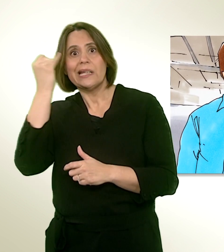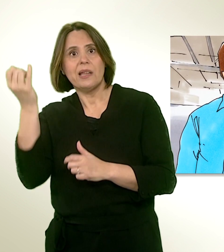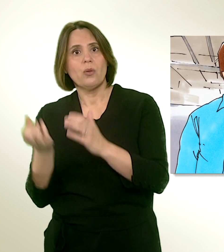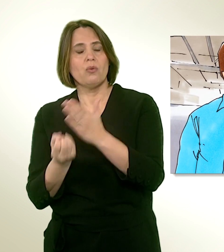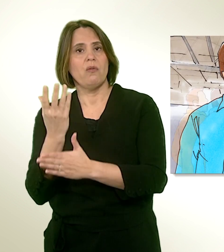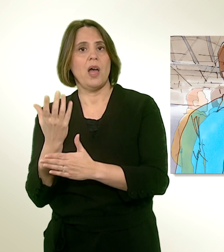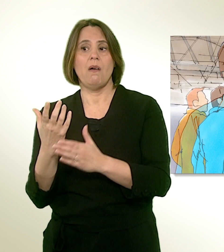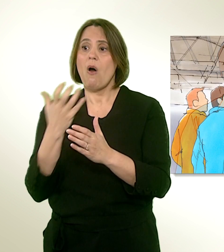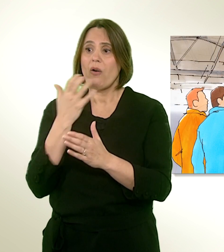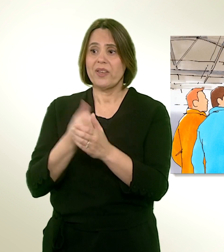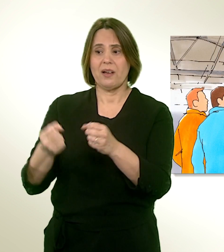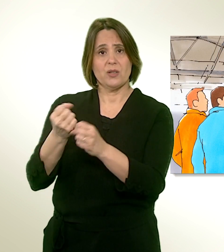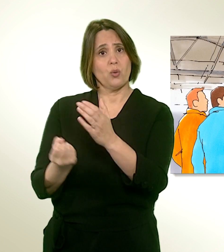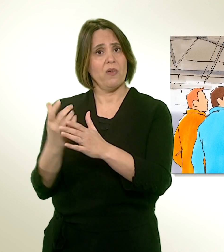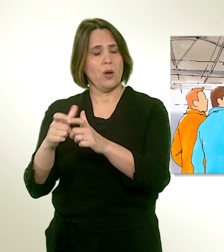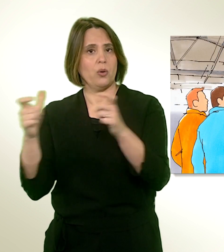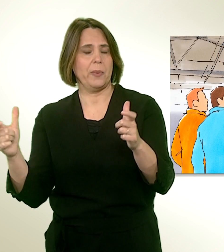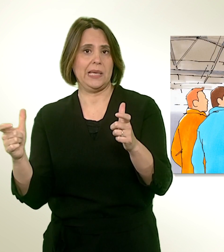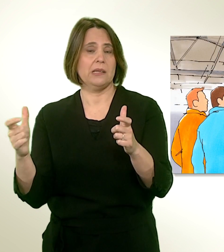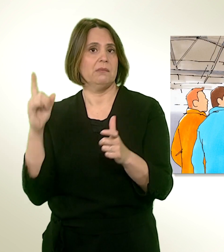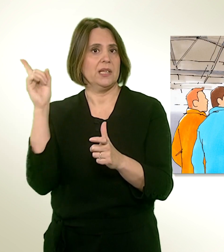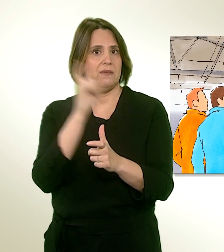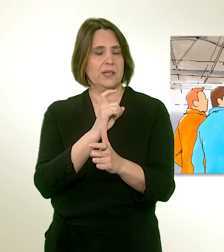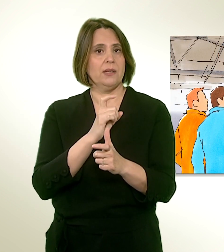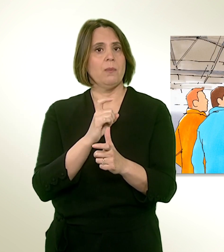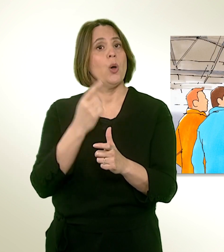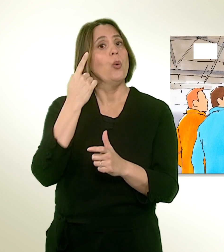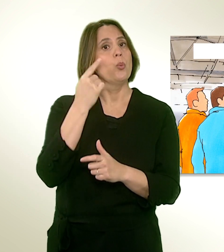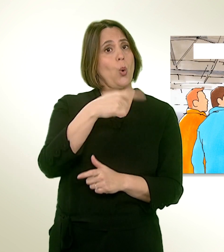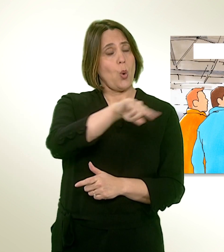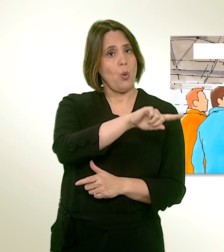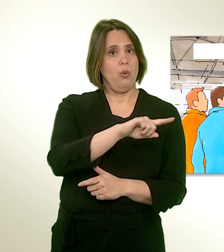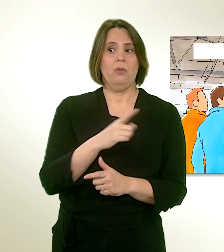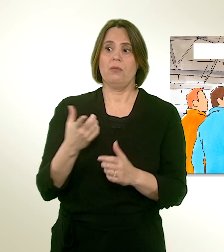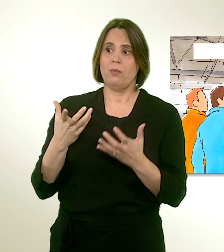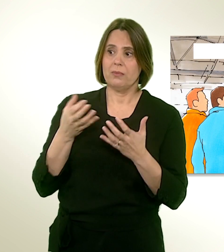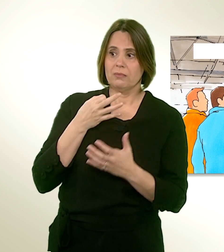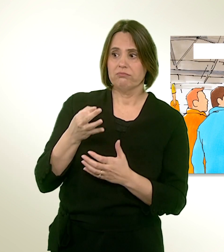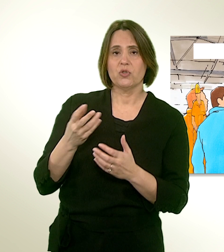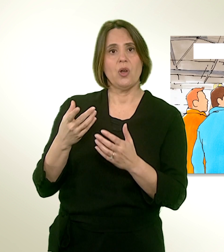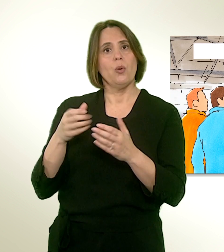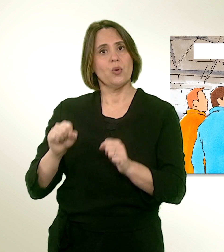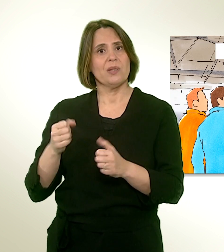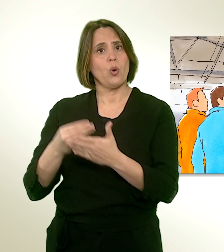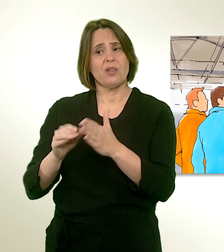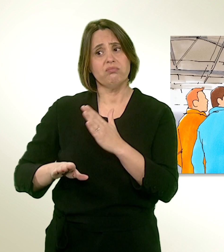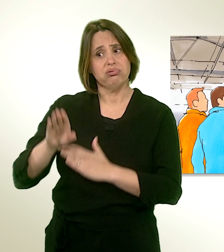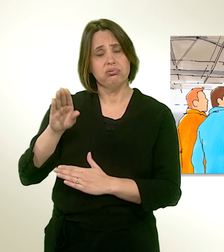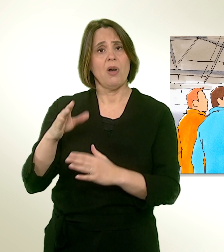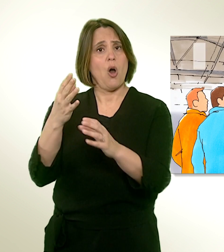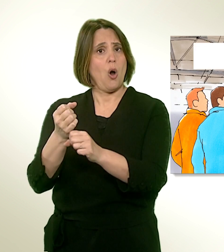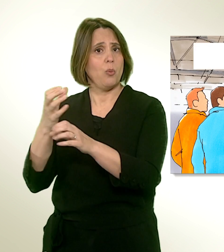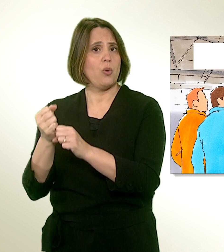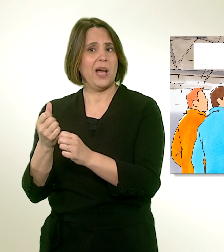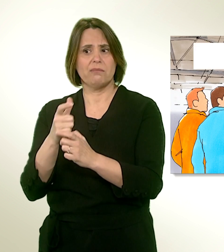entreprise. Ils sont d'avis que la suppression de ce droit stimulera les investissements, favorisera la croissance et créera des emplois, ce